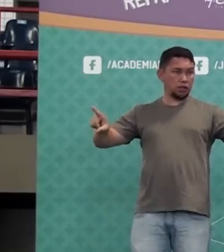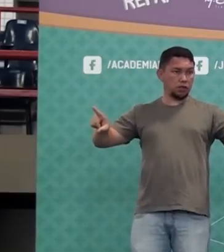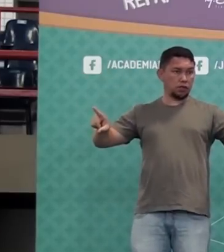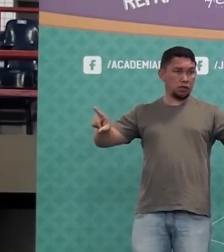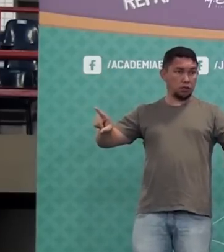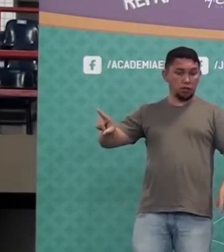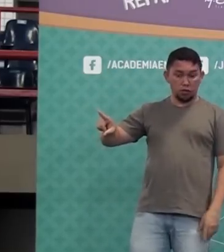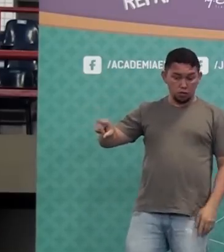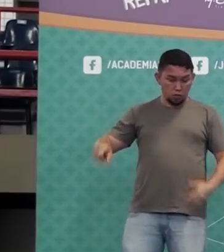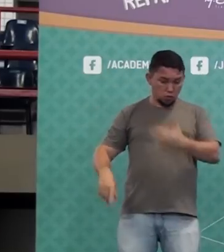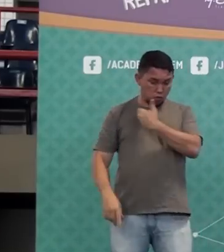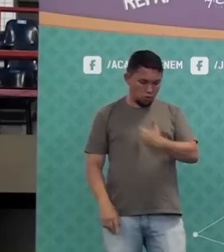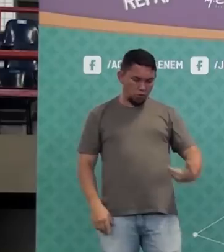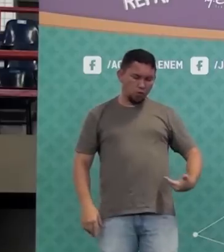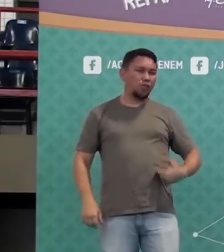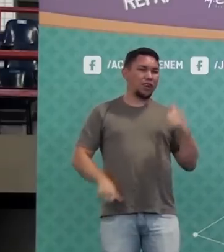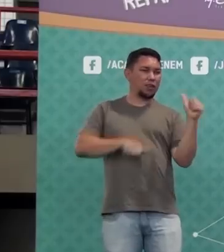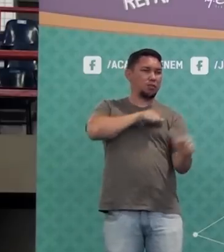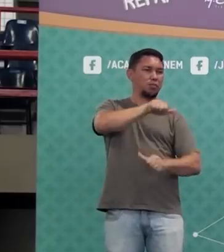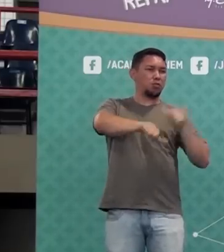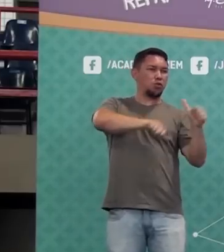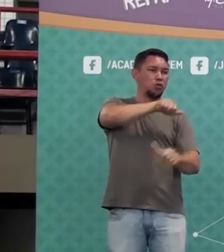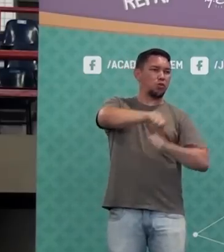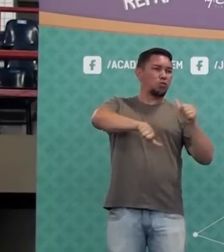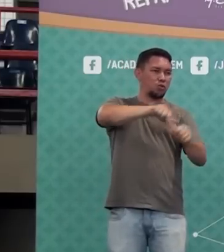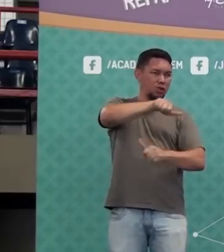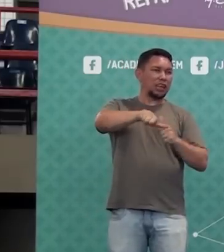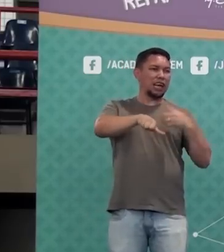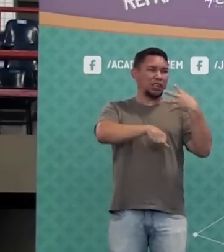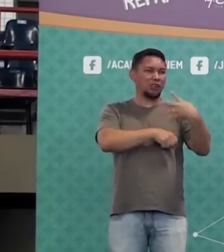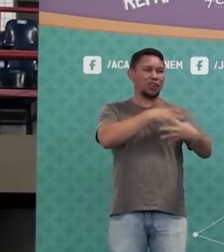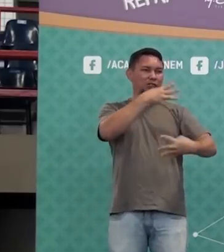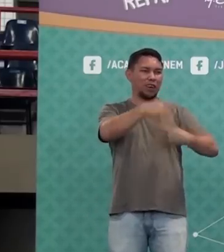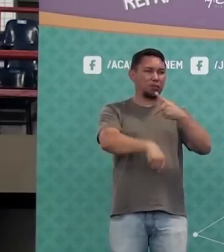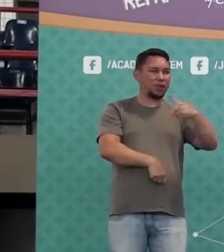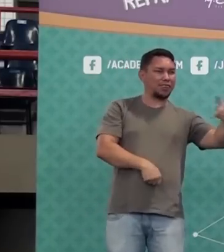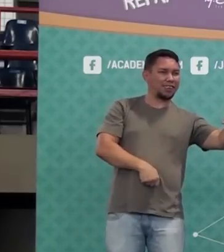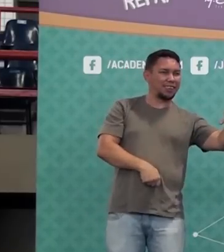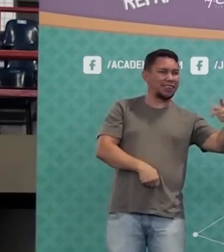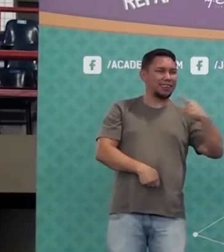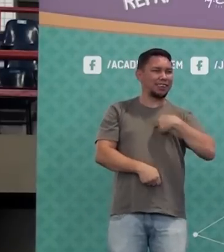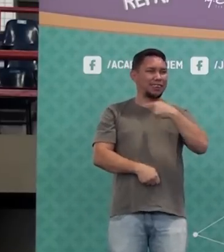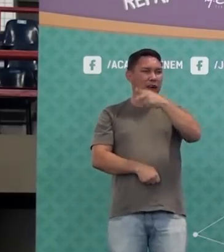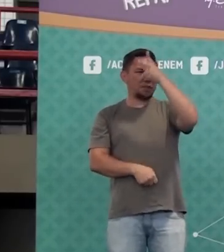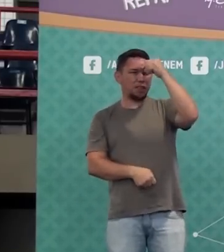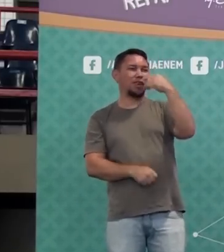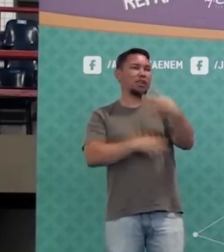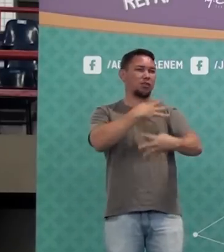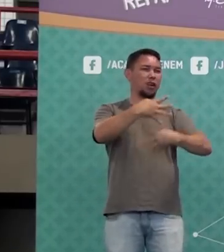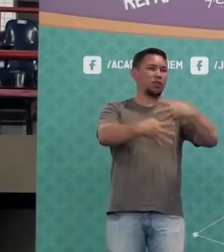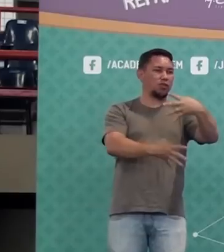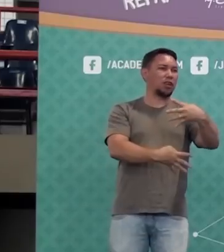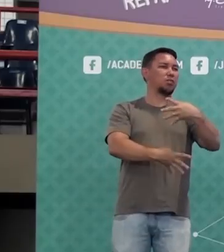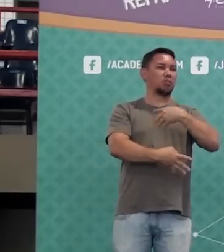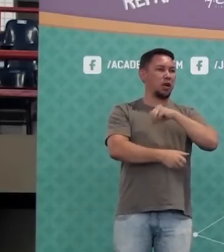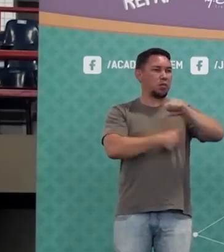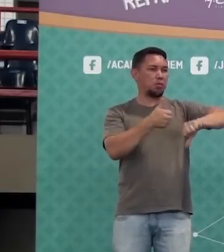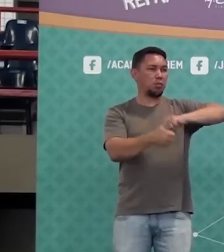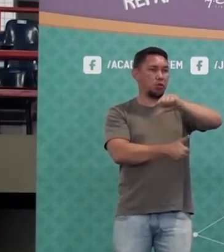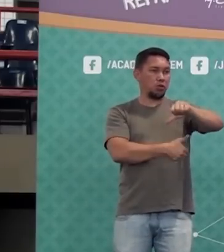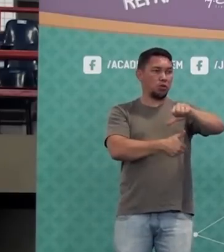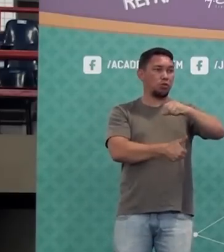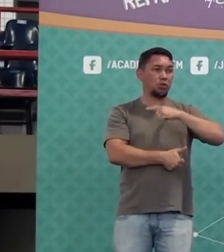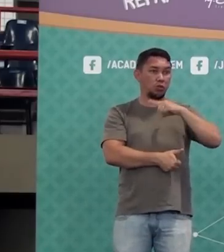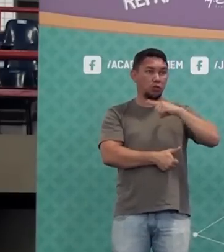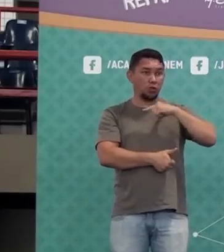Então, o governo, que é transitório, como ele mesmo falou, ele deve garantir que todas as pessoas que estão